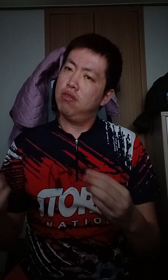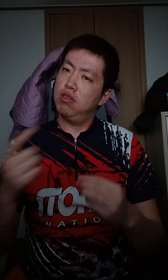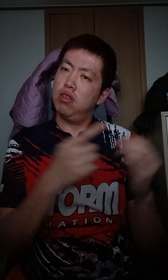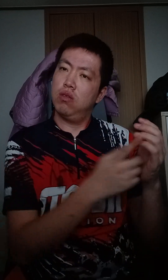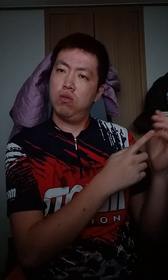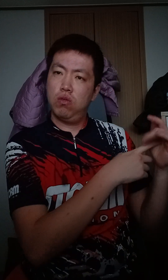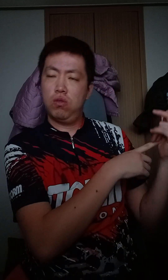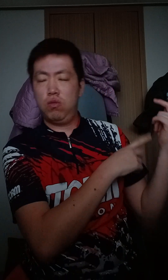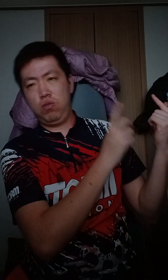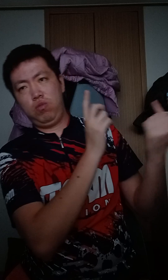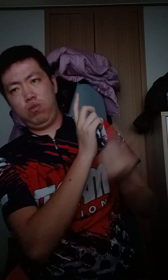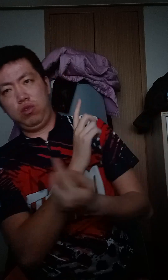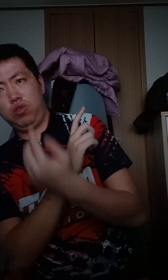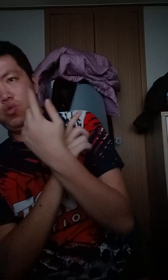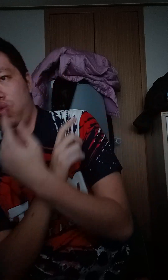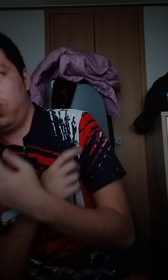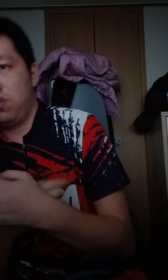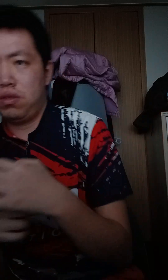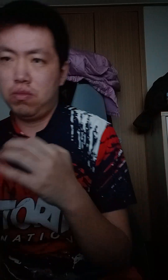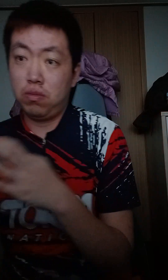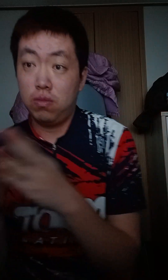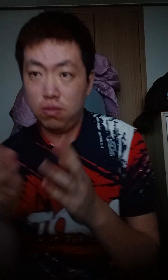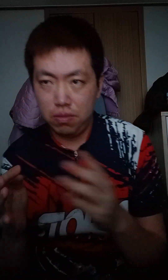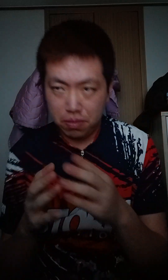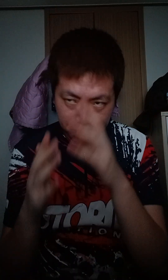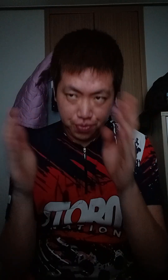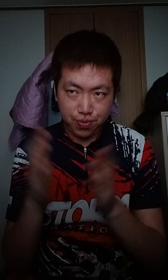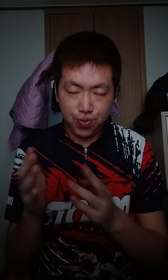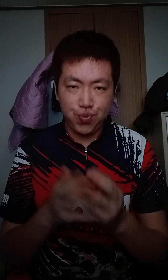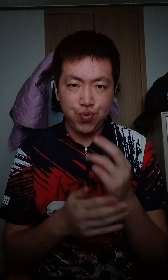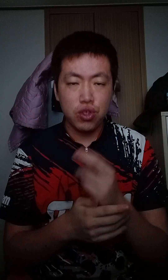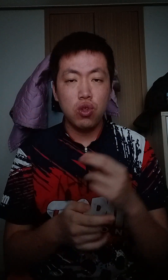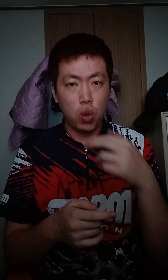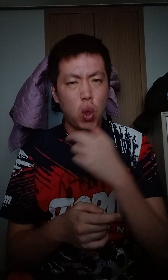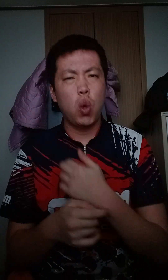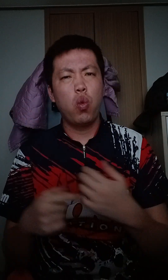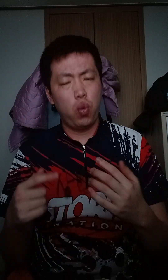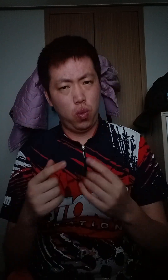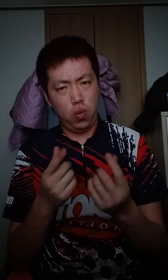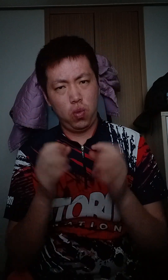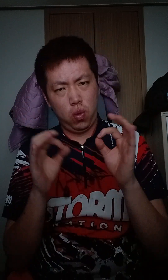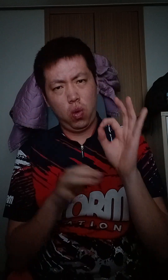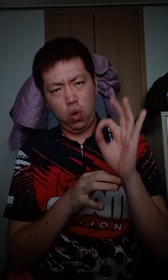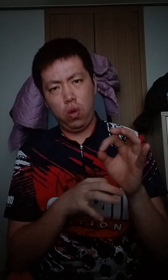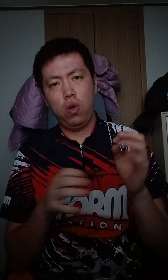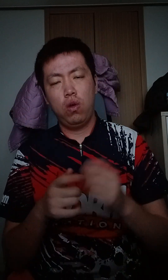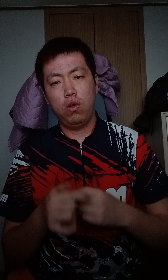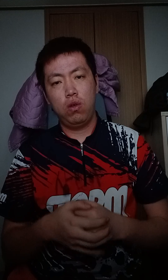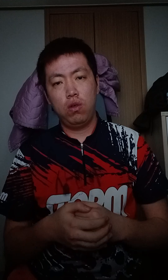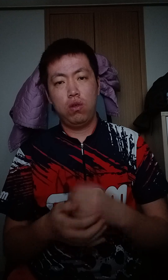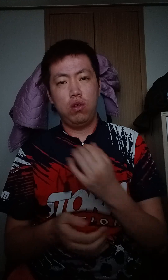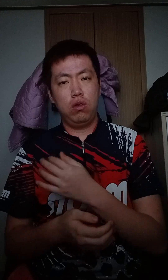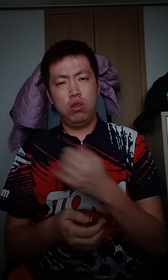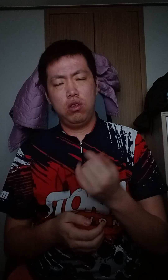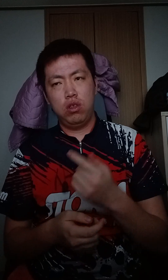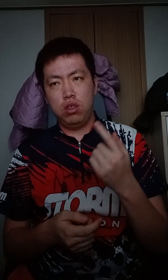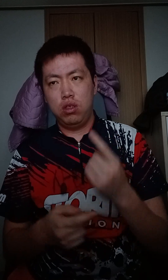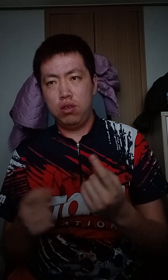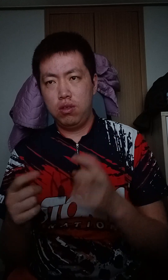기준이 법률이 나오기 전에 지어진 그 화장실이 있기 때문에 아마 그런 화장실들이 맞지